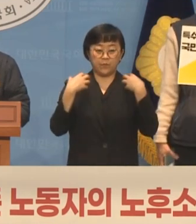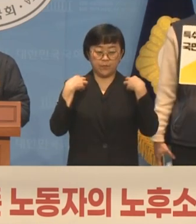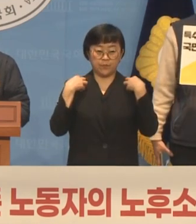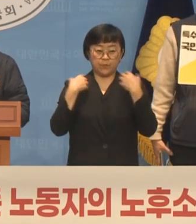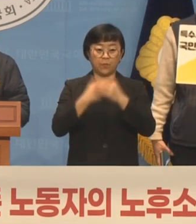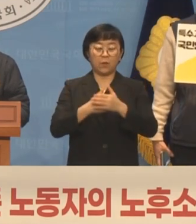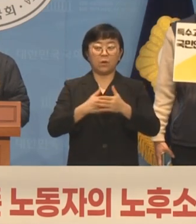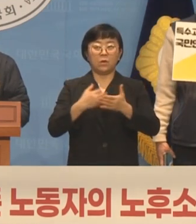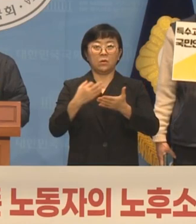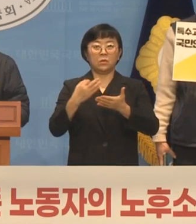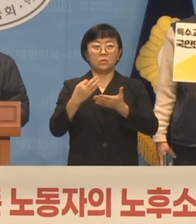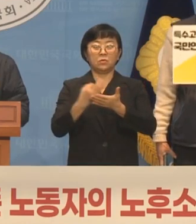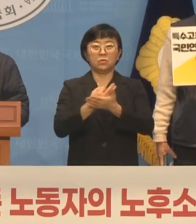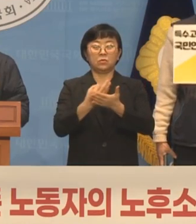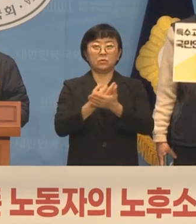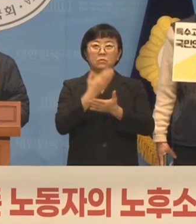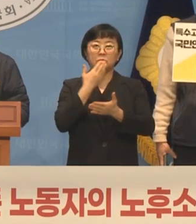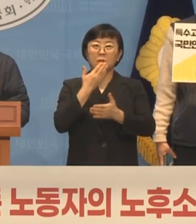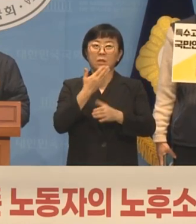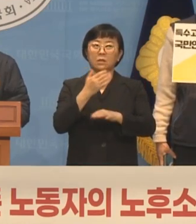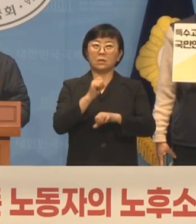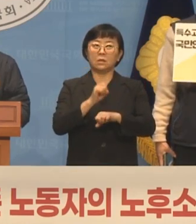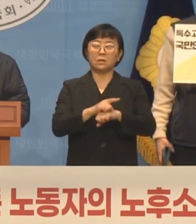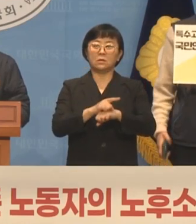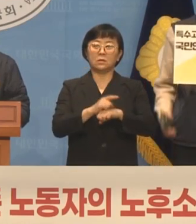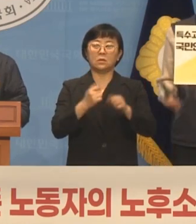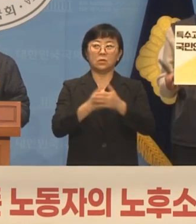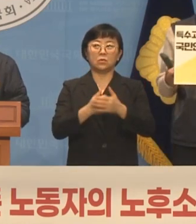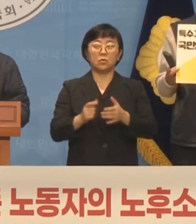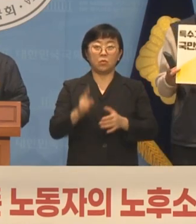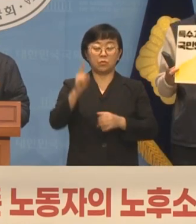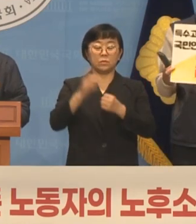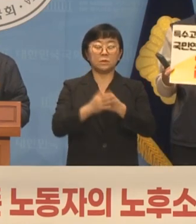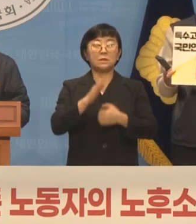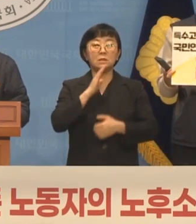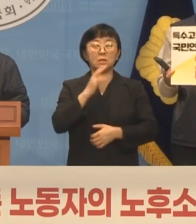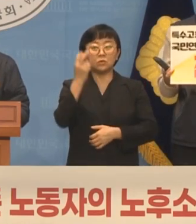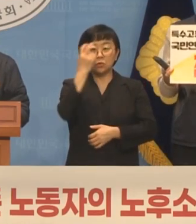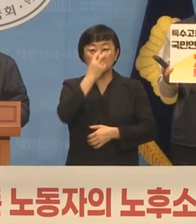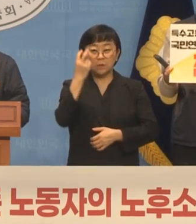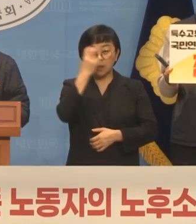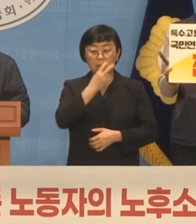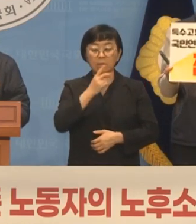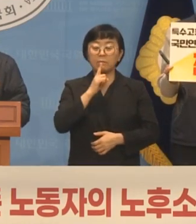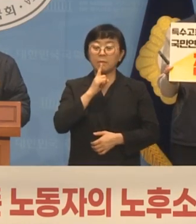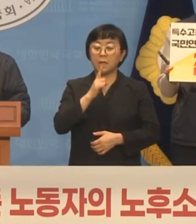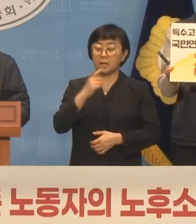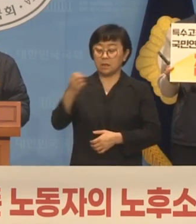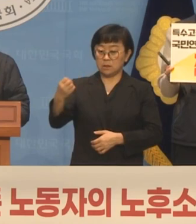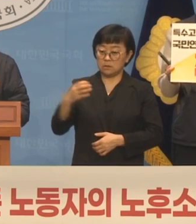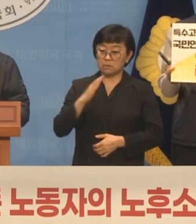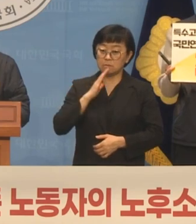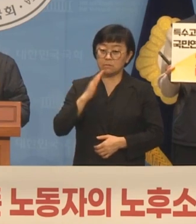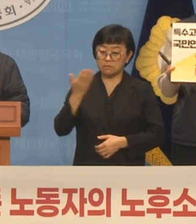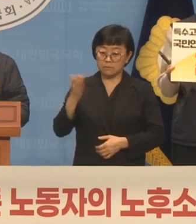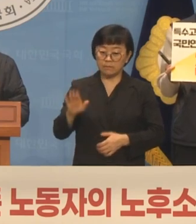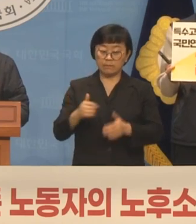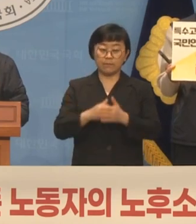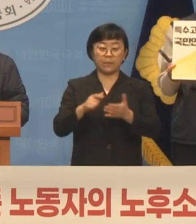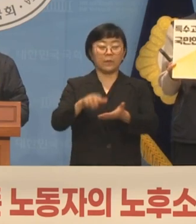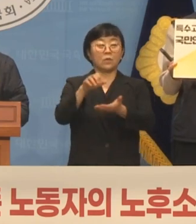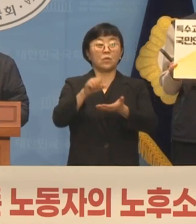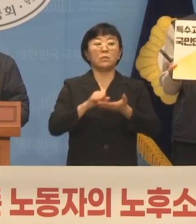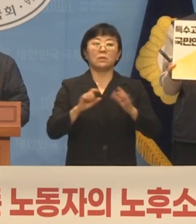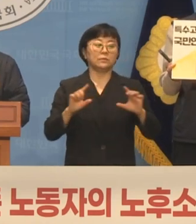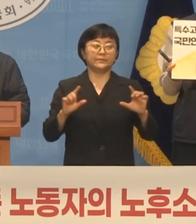소득 파악 및 관리 가능성이 높은 대상자부터 실태 조사를 거친다고 하는데 그렇게 해서 바로 도입하는